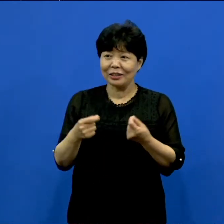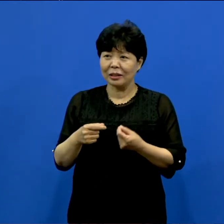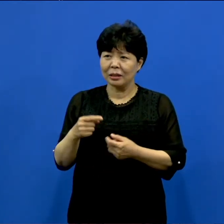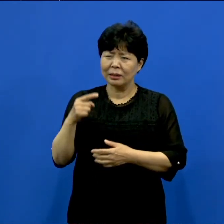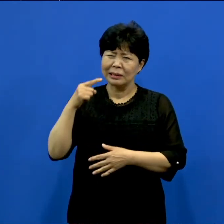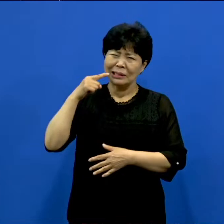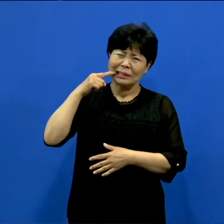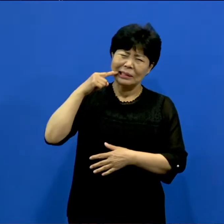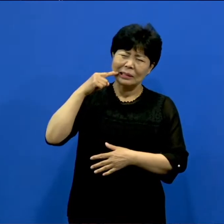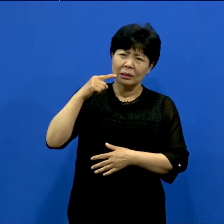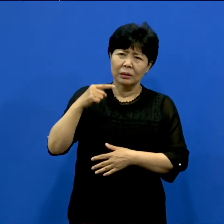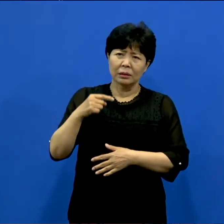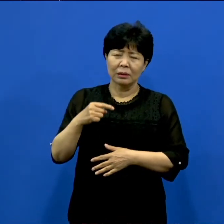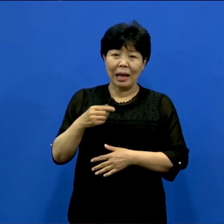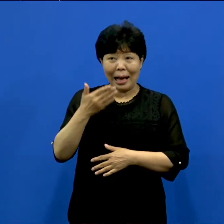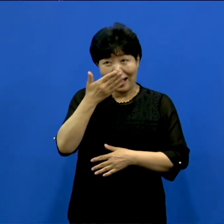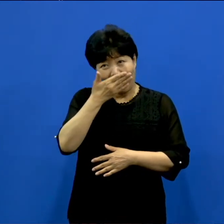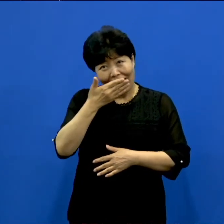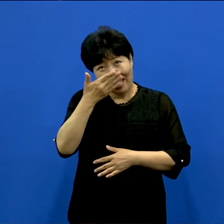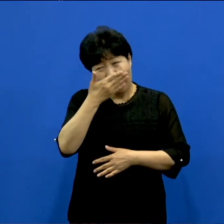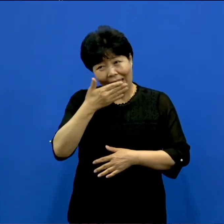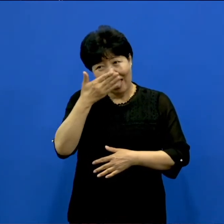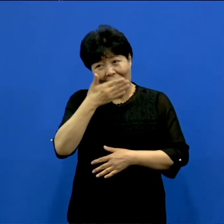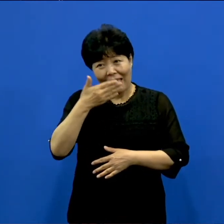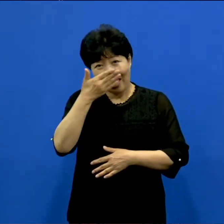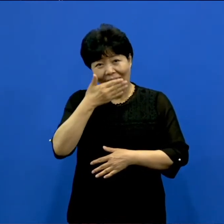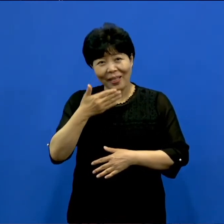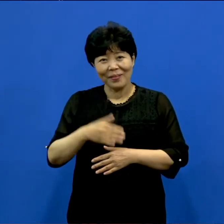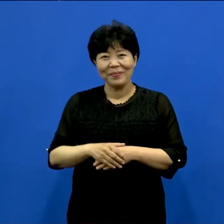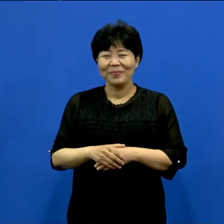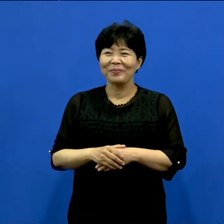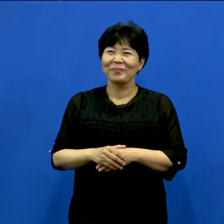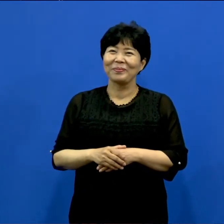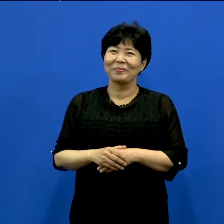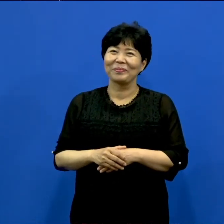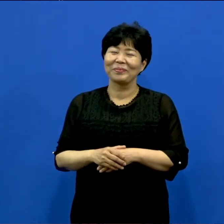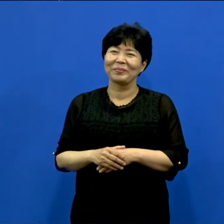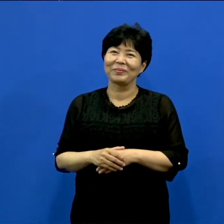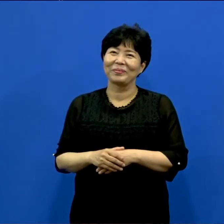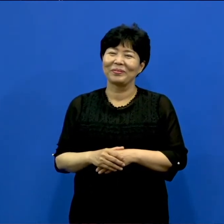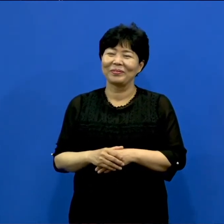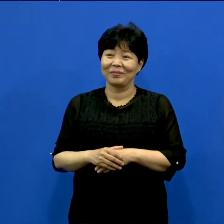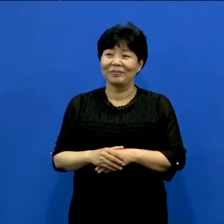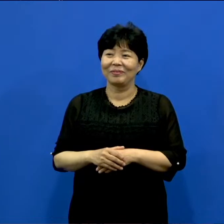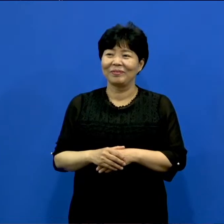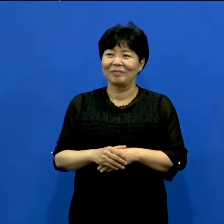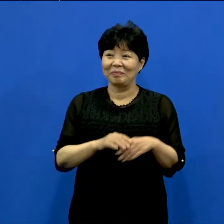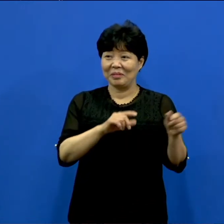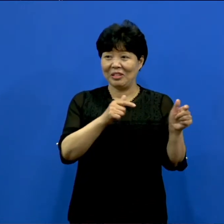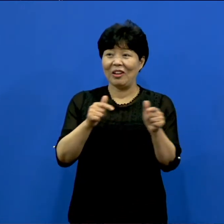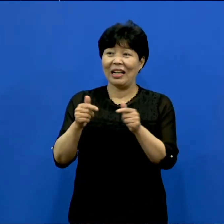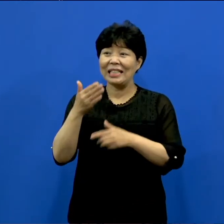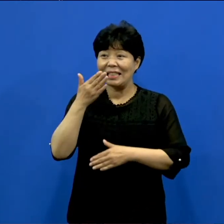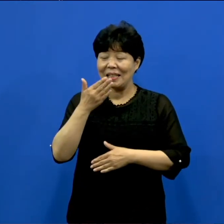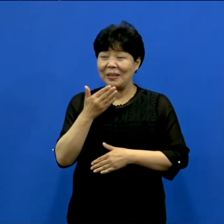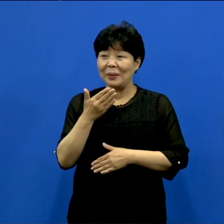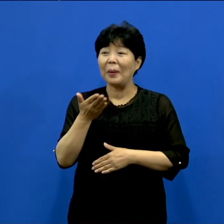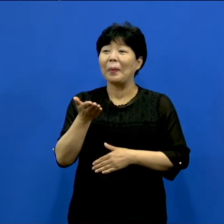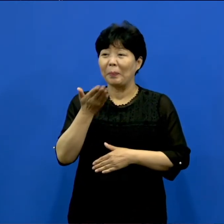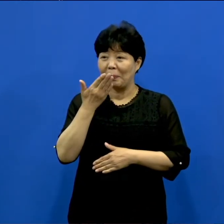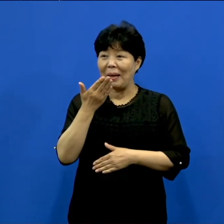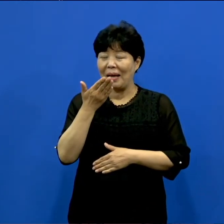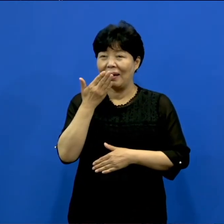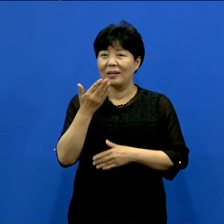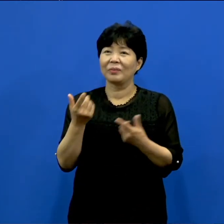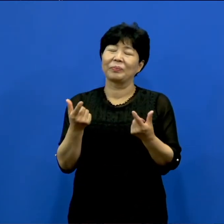쌉싸름하다. 달콤하다. 그죠? 그죠? 이렇게 그런 게 있단 말이죠. 먹고 마시는 일을